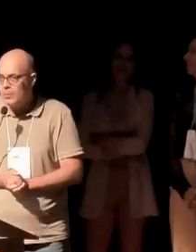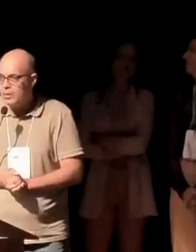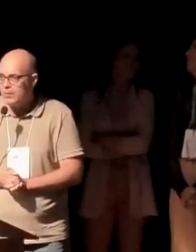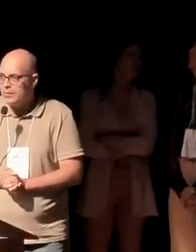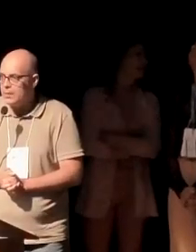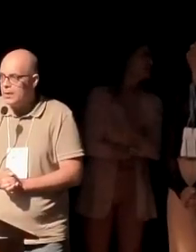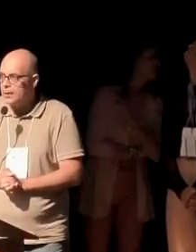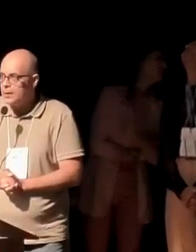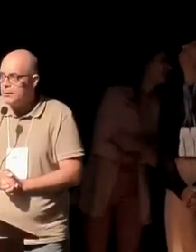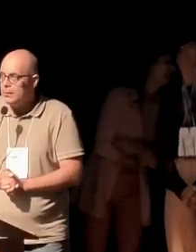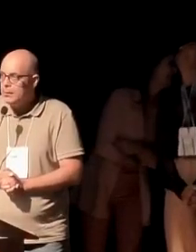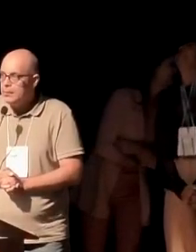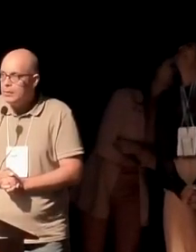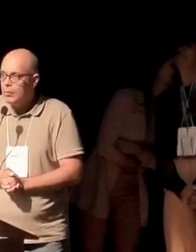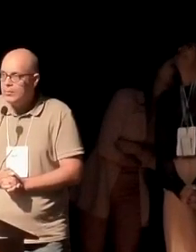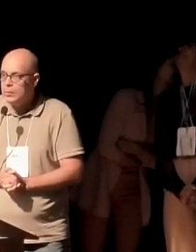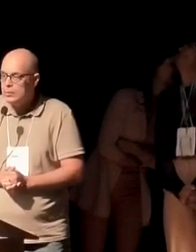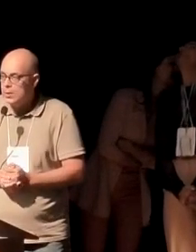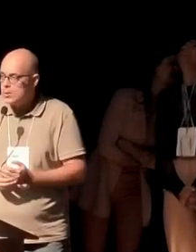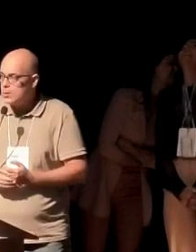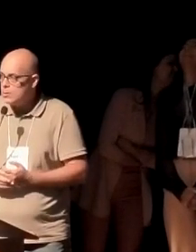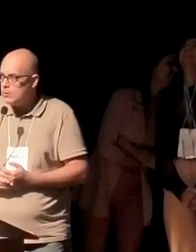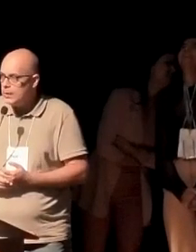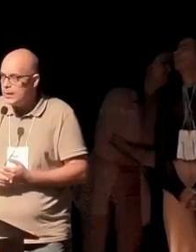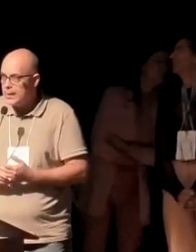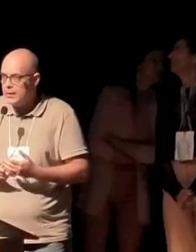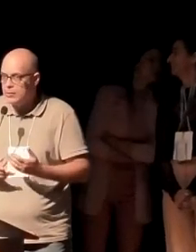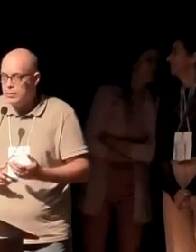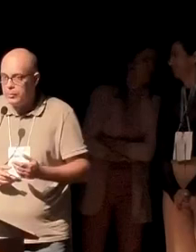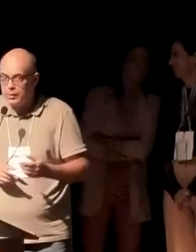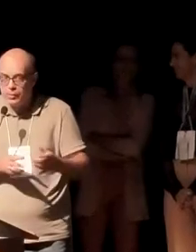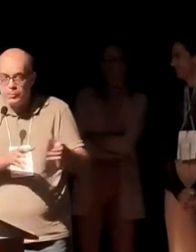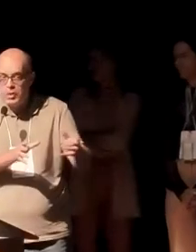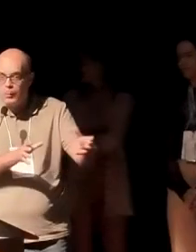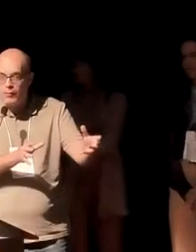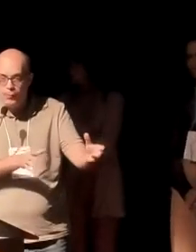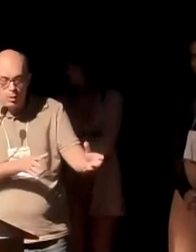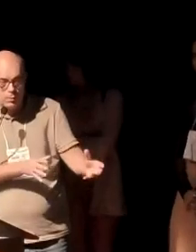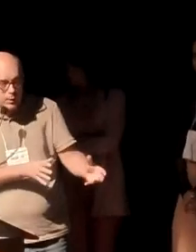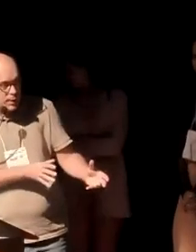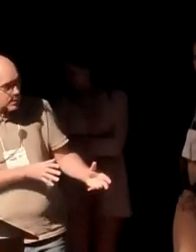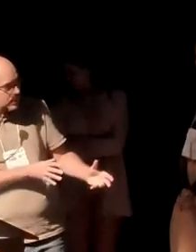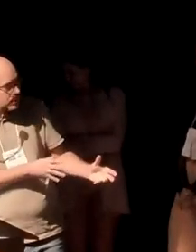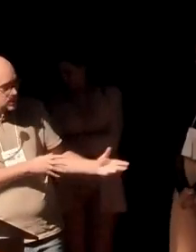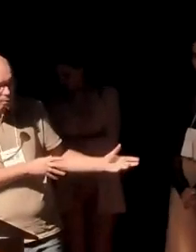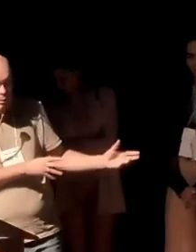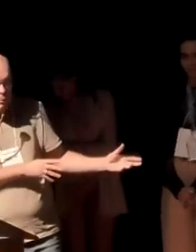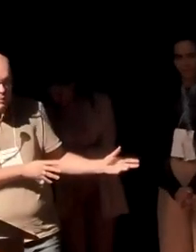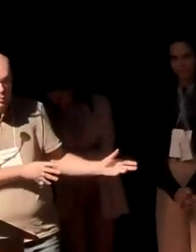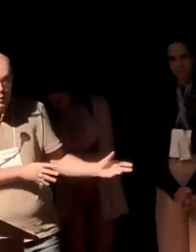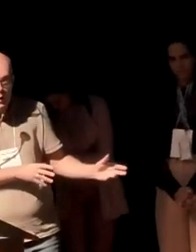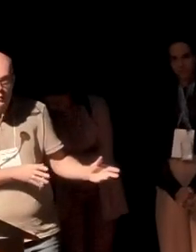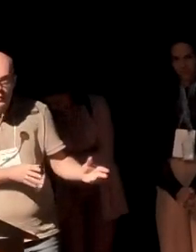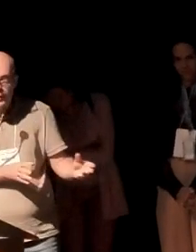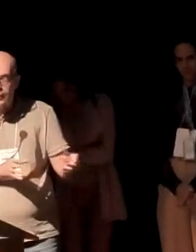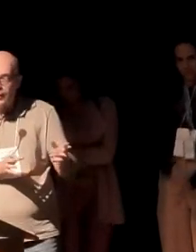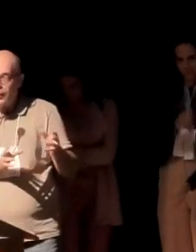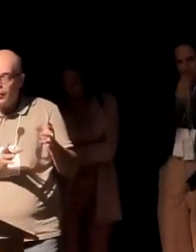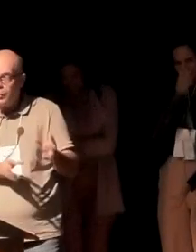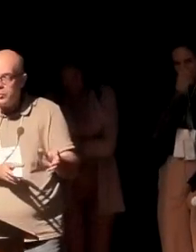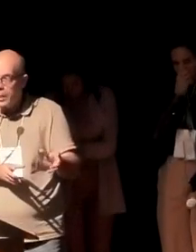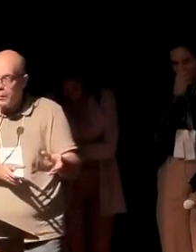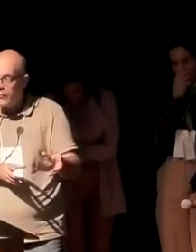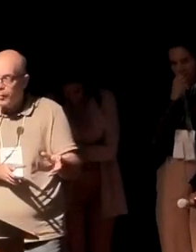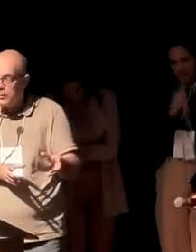garantiu a presença dela aqui então assim gente de verdade agradecer vocês nós vamos tirar uma foto ainda né Sandra eu acho que a Sandra vai passar uns recados ainda